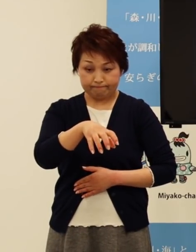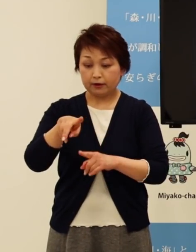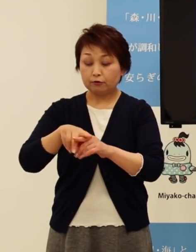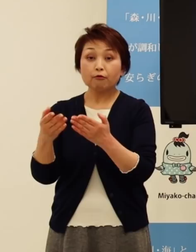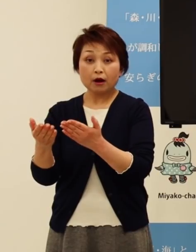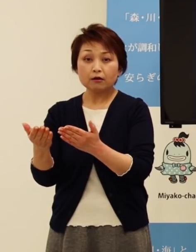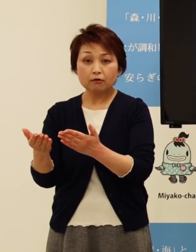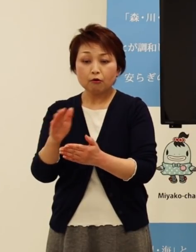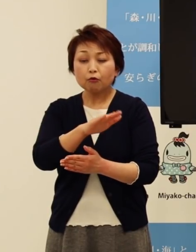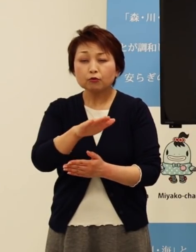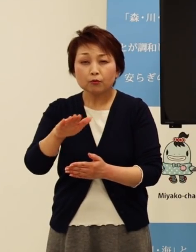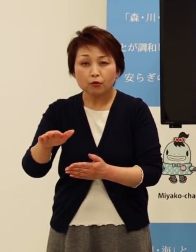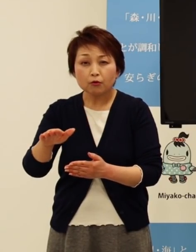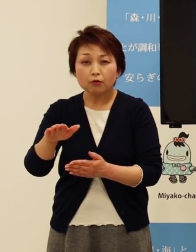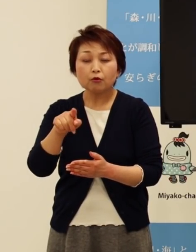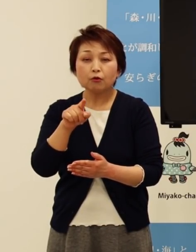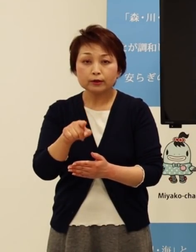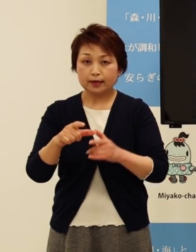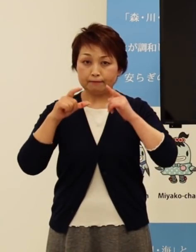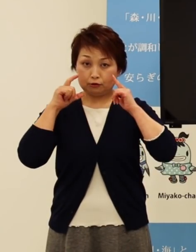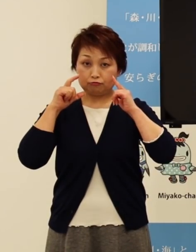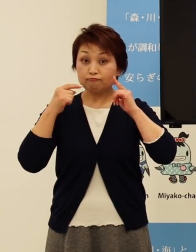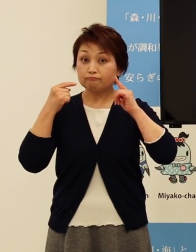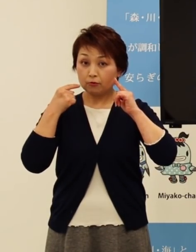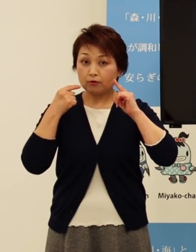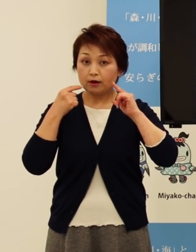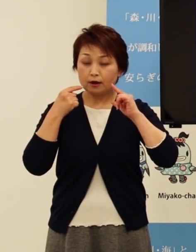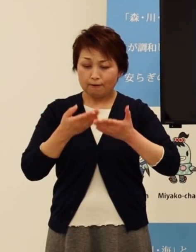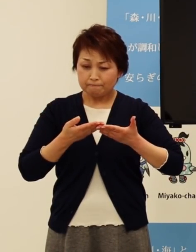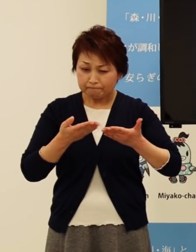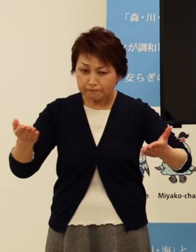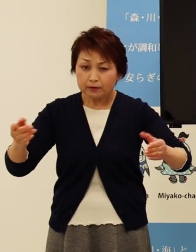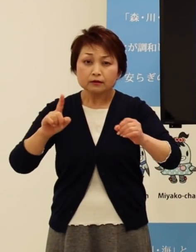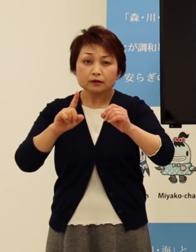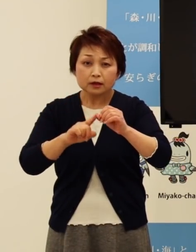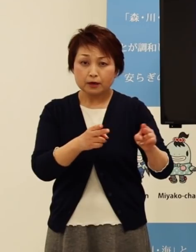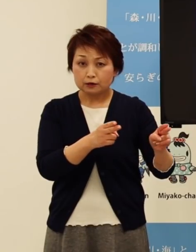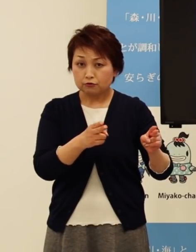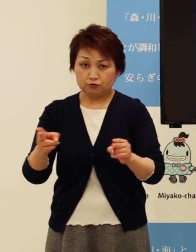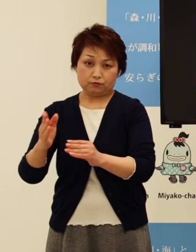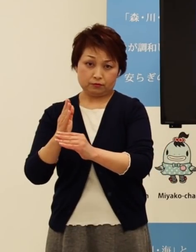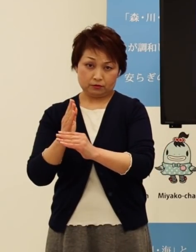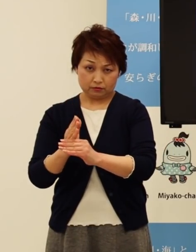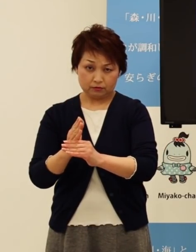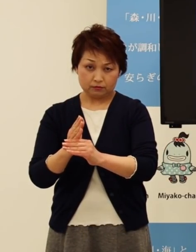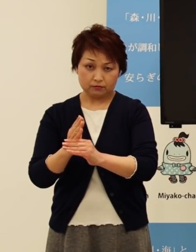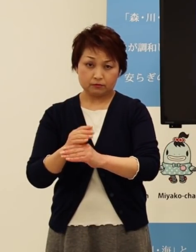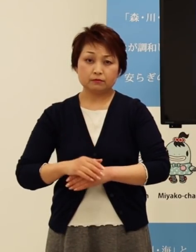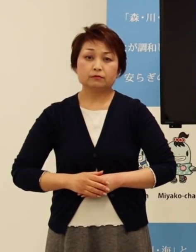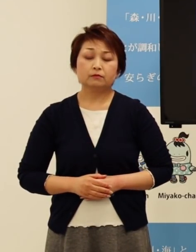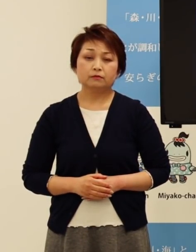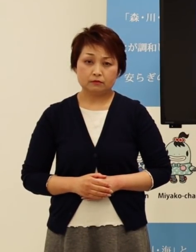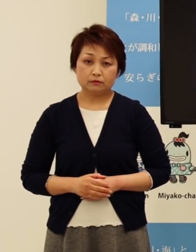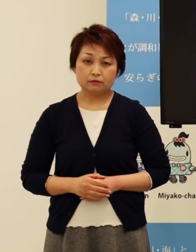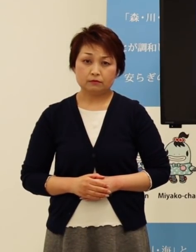のお子様へのマスク配布の準備などを進めています。